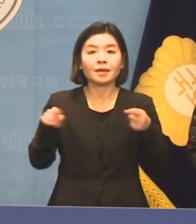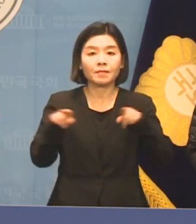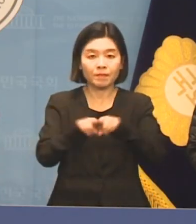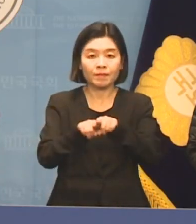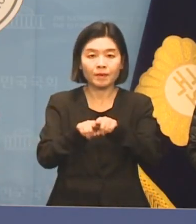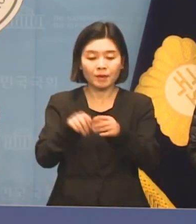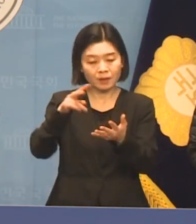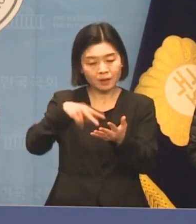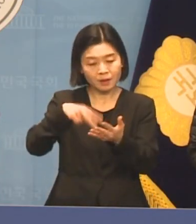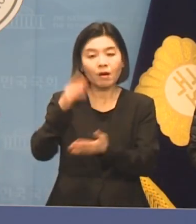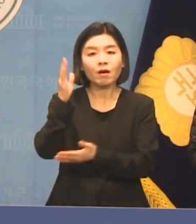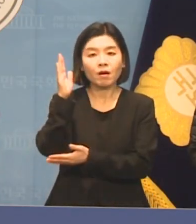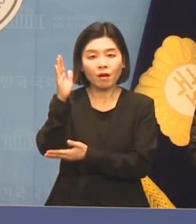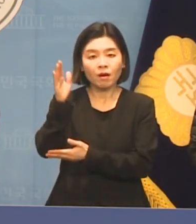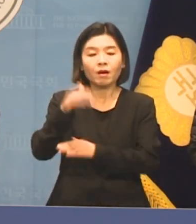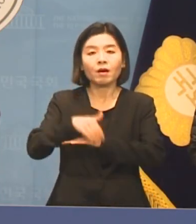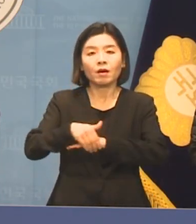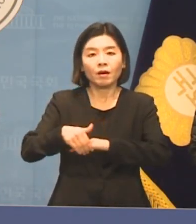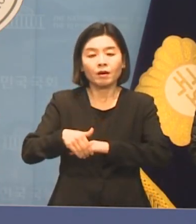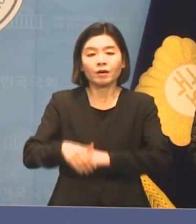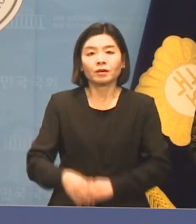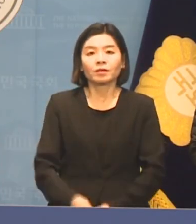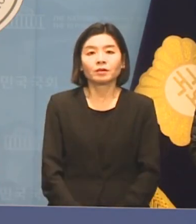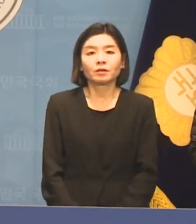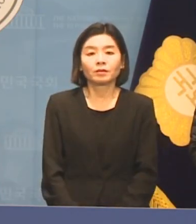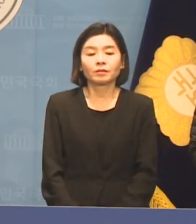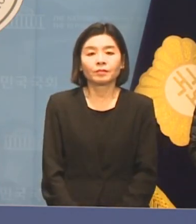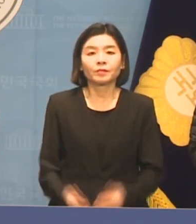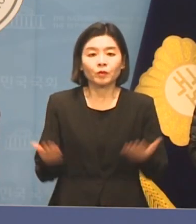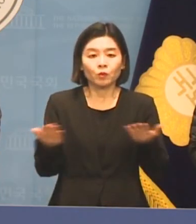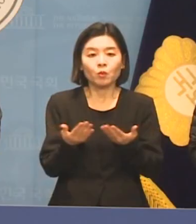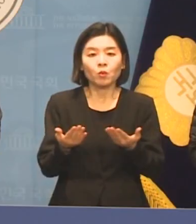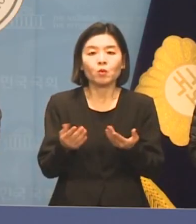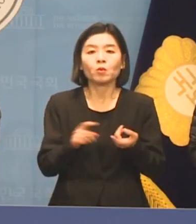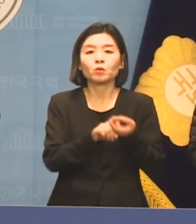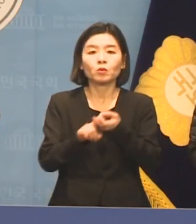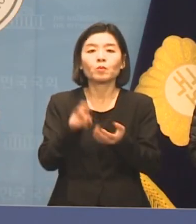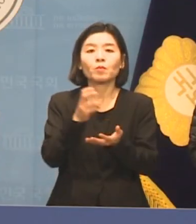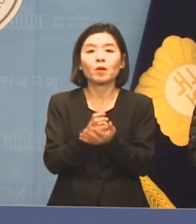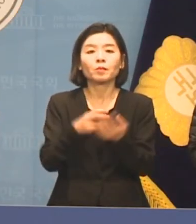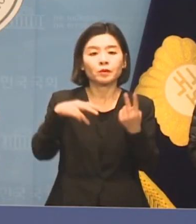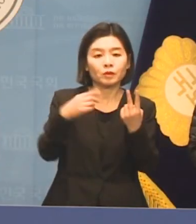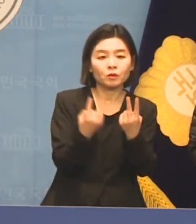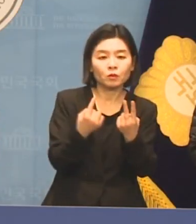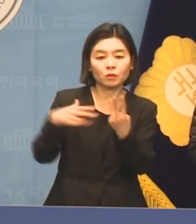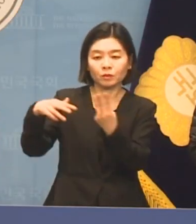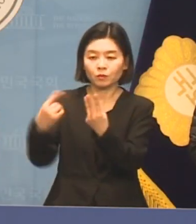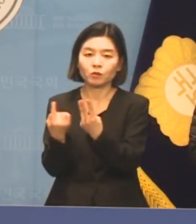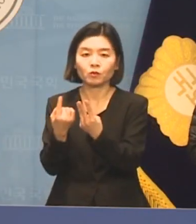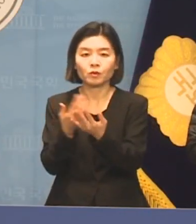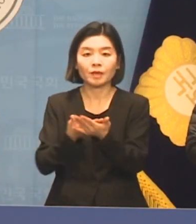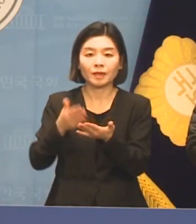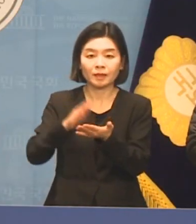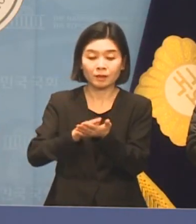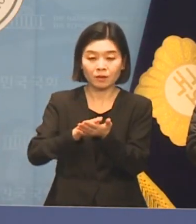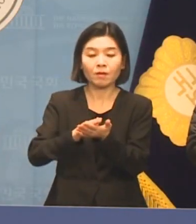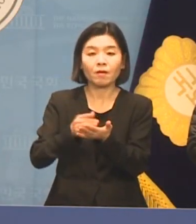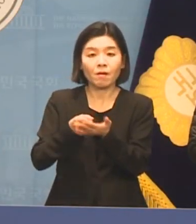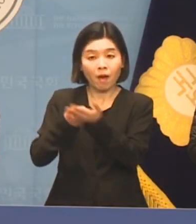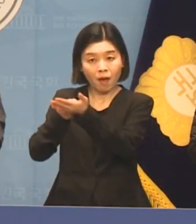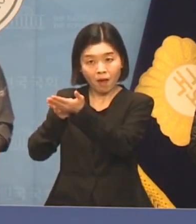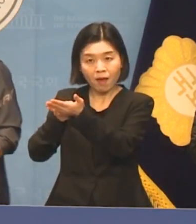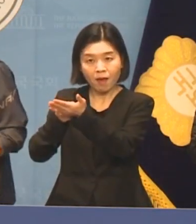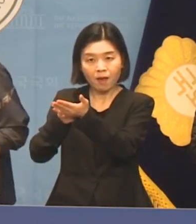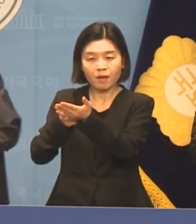낭독해 주시겠습니다. 그럼 노조법 23조 개정안을 대표 발의해 주신 박홍배 의원님을 먼저